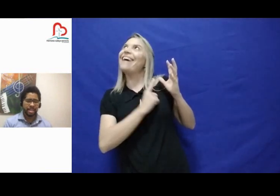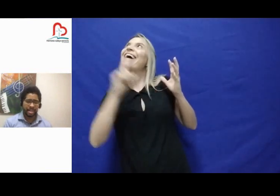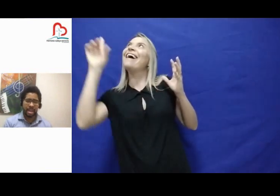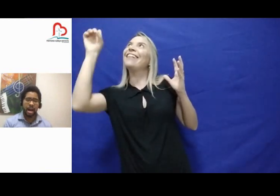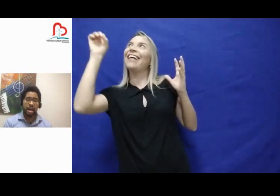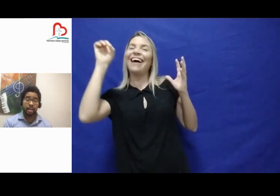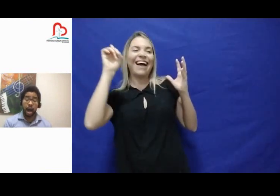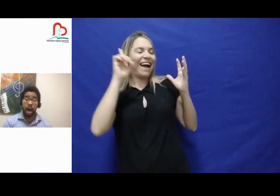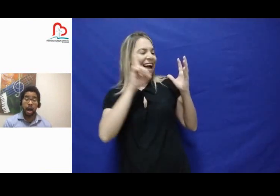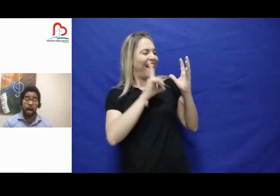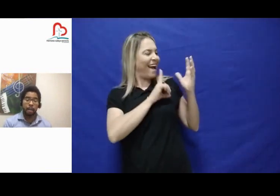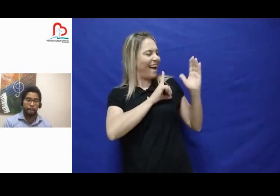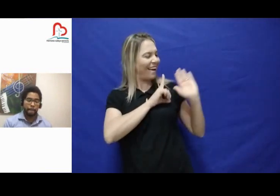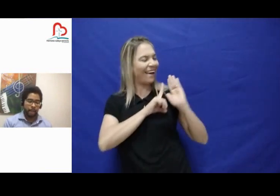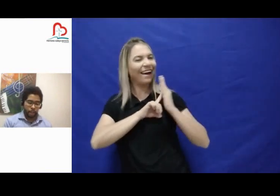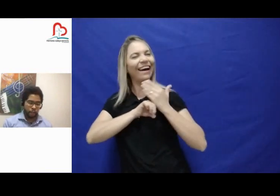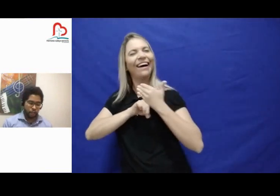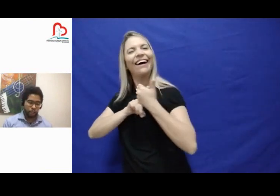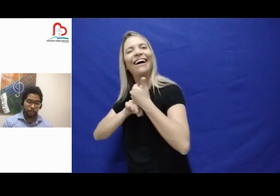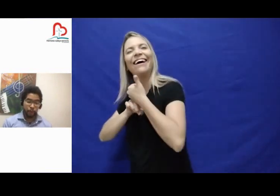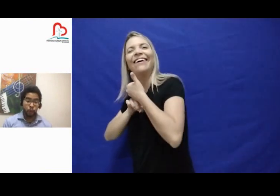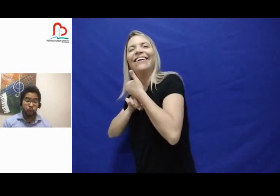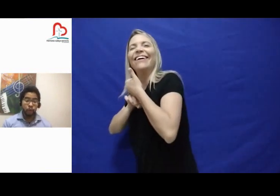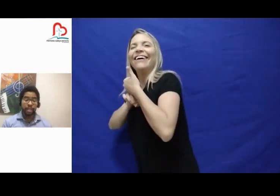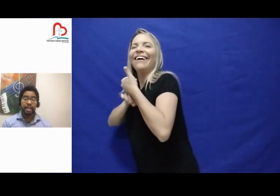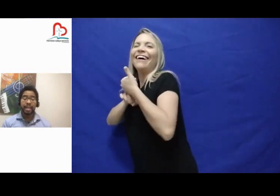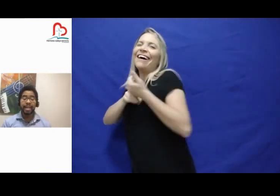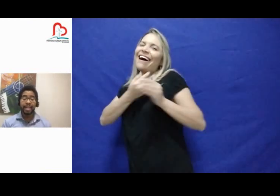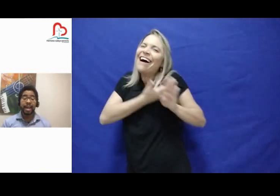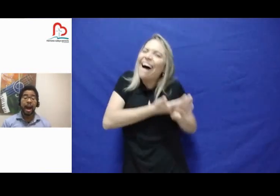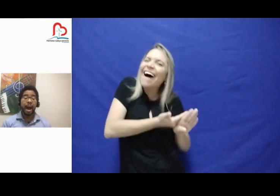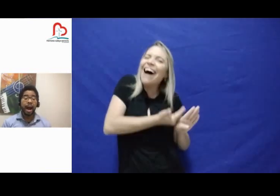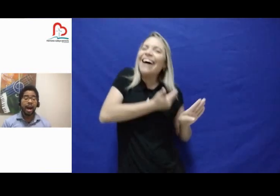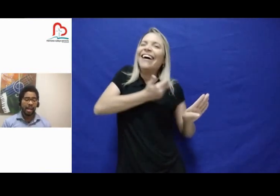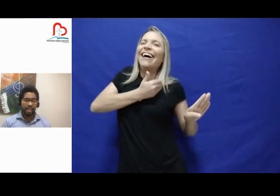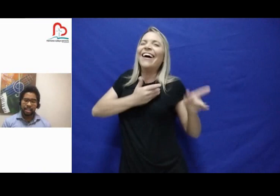que cercá-la, ele